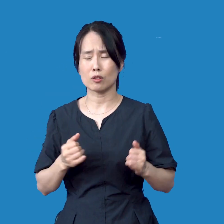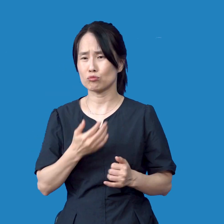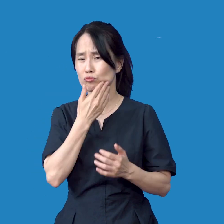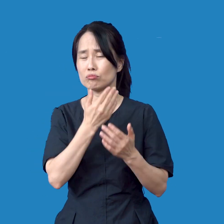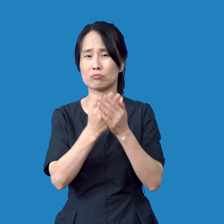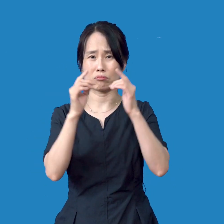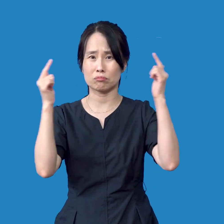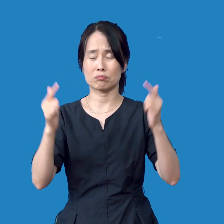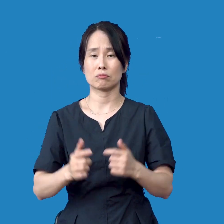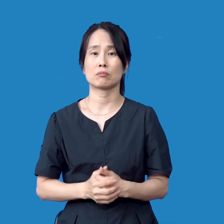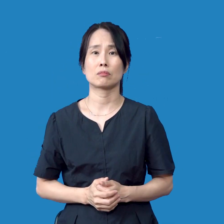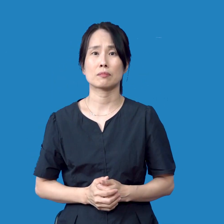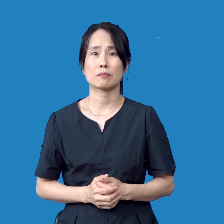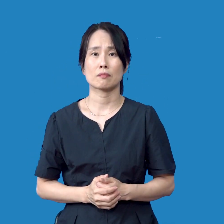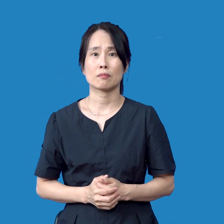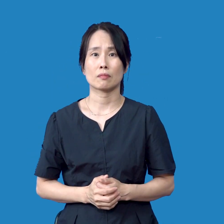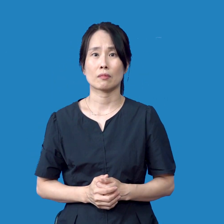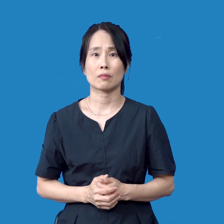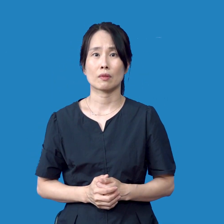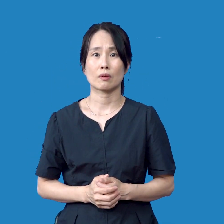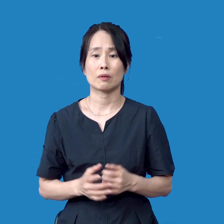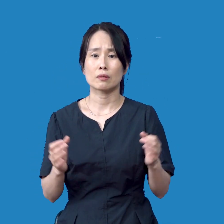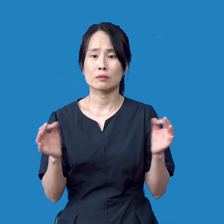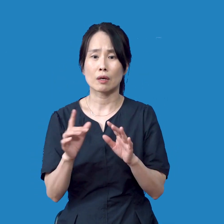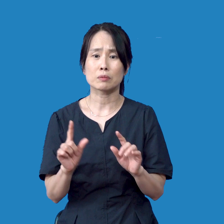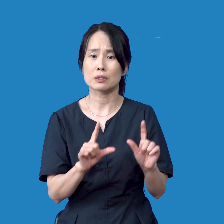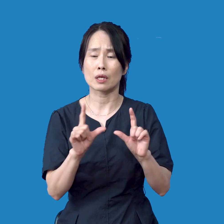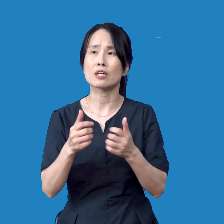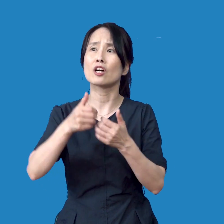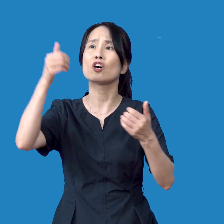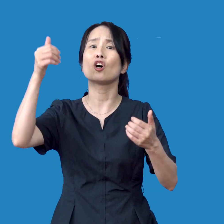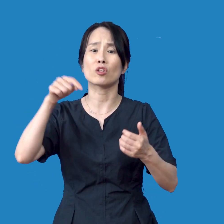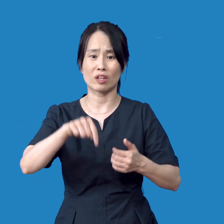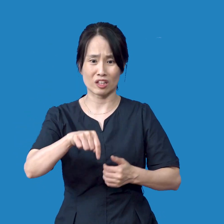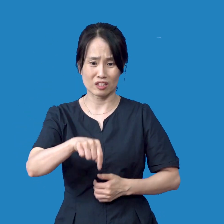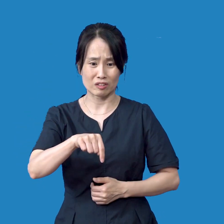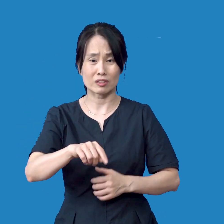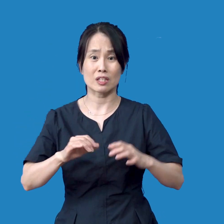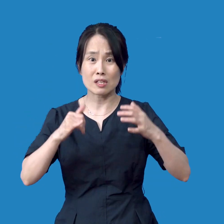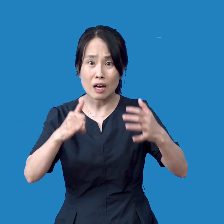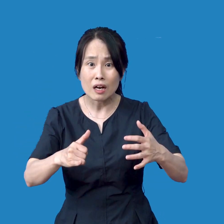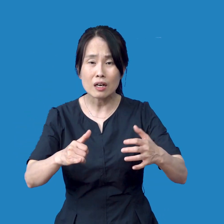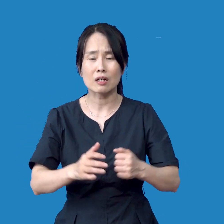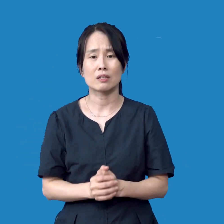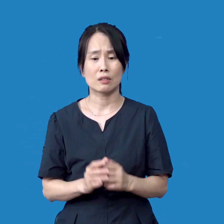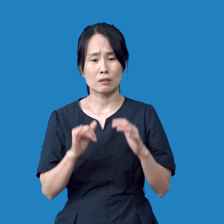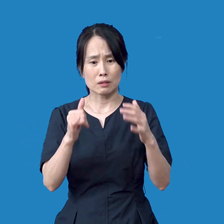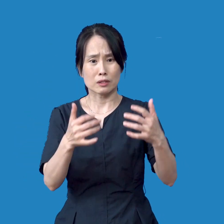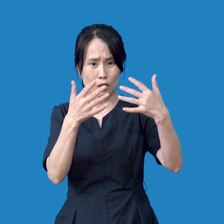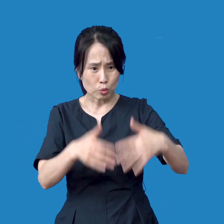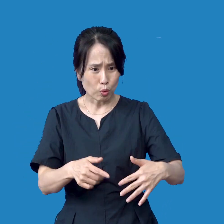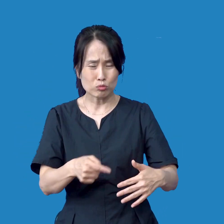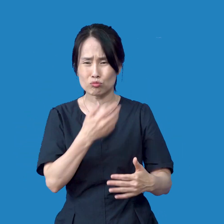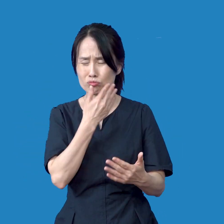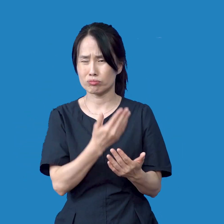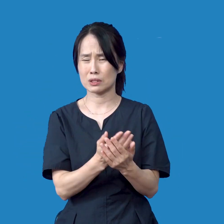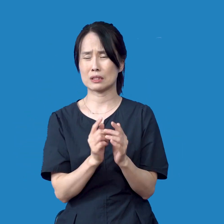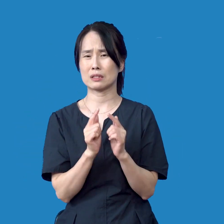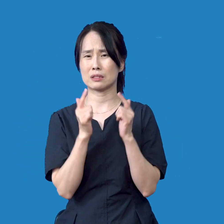중요하지 않습니다. 잠시 살다가 떠날 세상인데 그 세상 조건이 뭐가